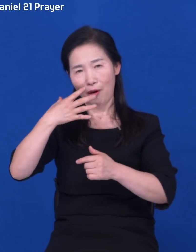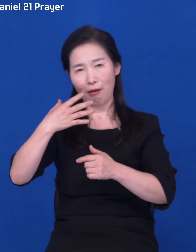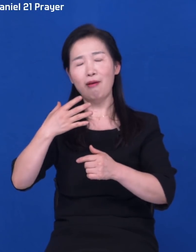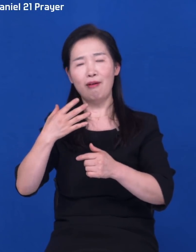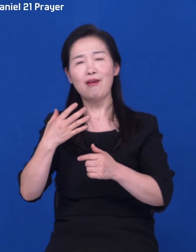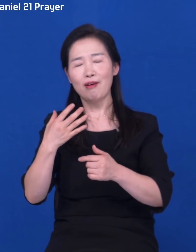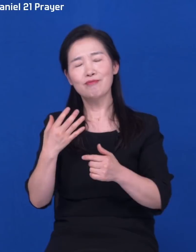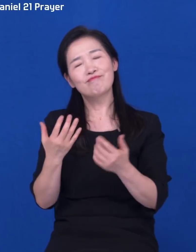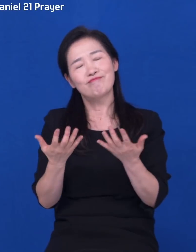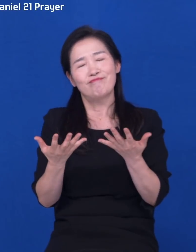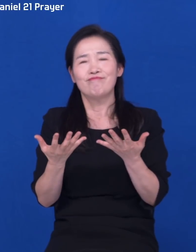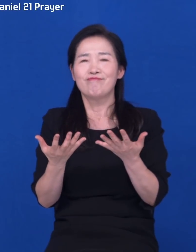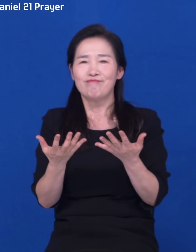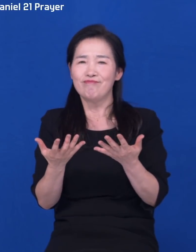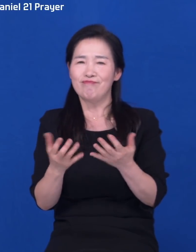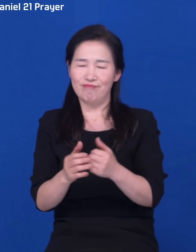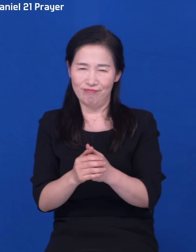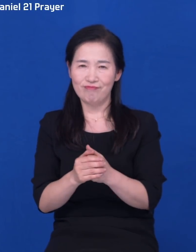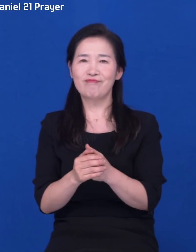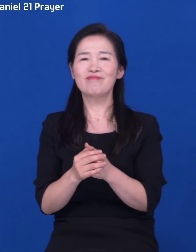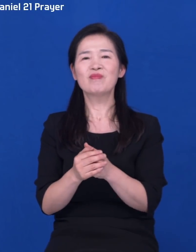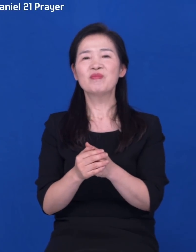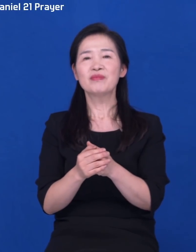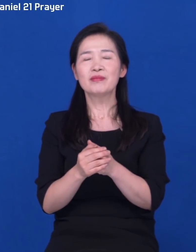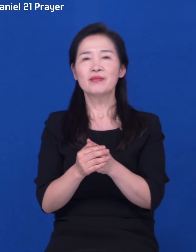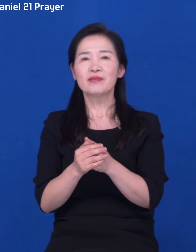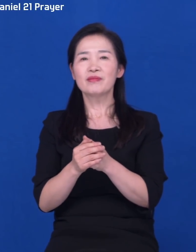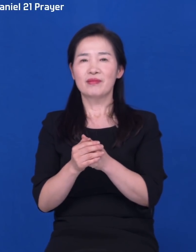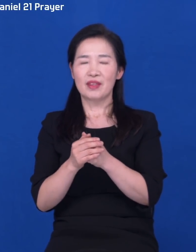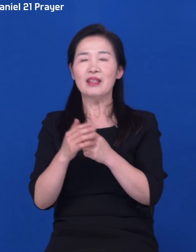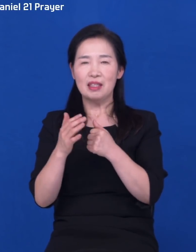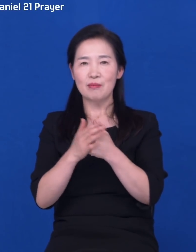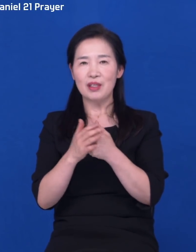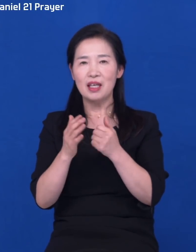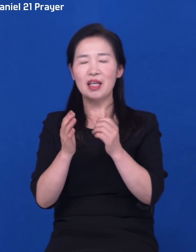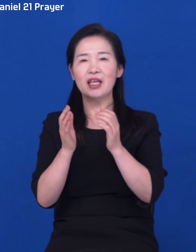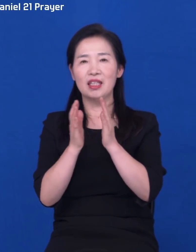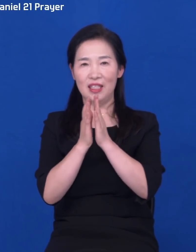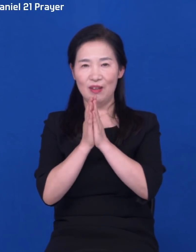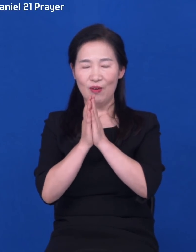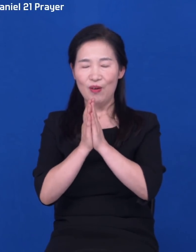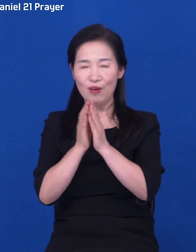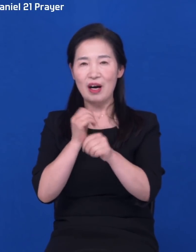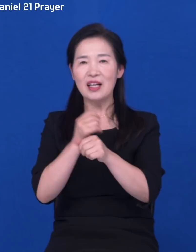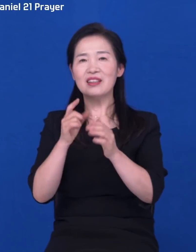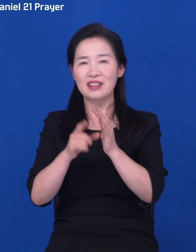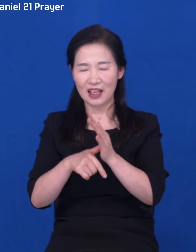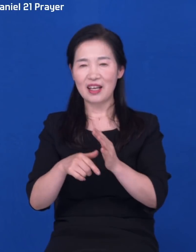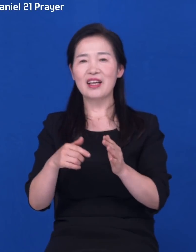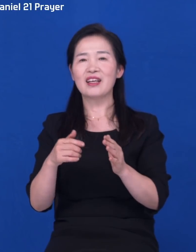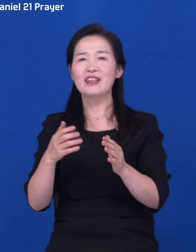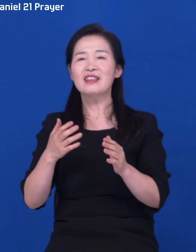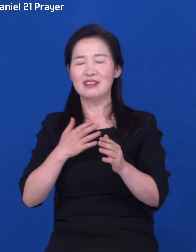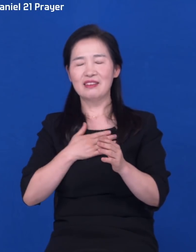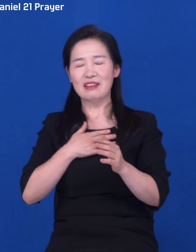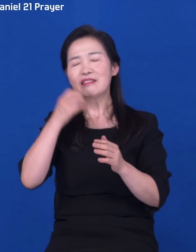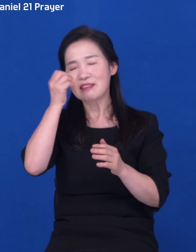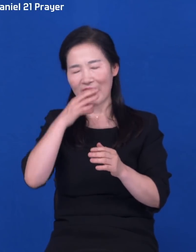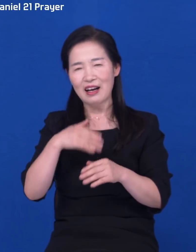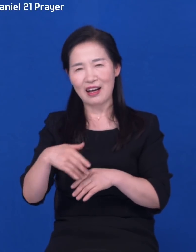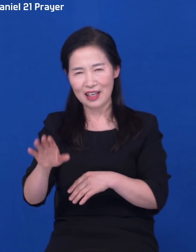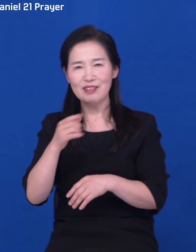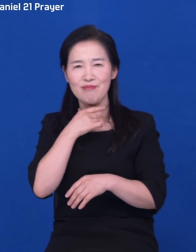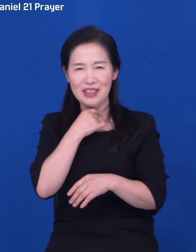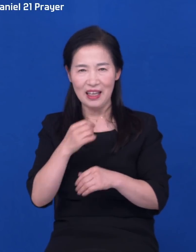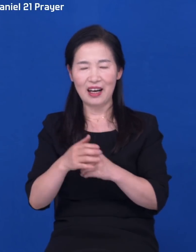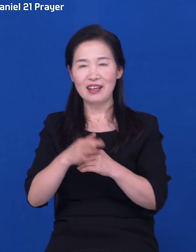생각을 하고 그냥 기도를 드릴 때 저는 껍데기만 가겠습니다. 이렇게 항상 그랬듯이 주님 성령님께서